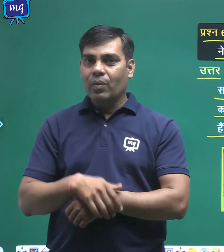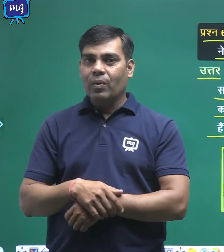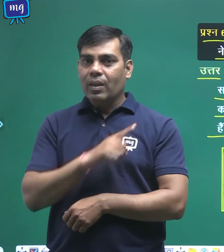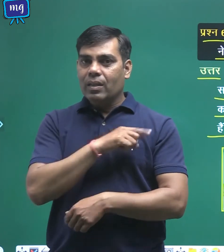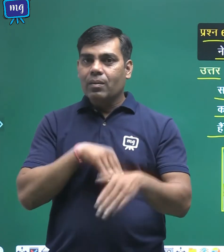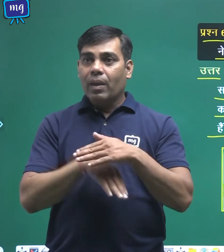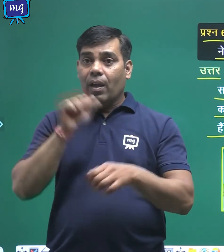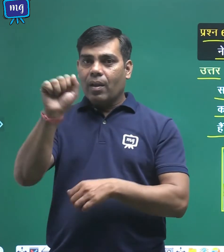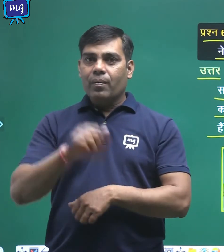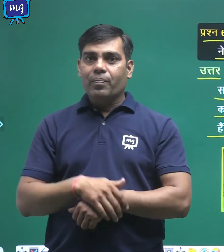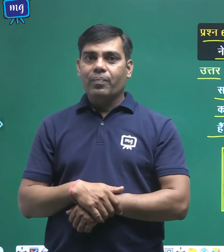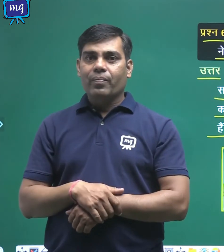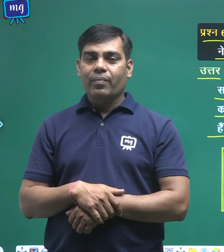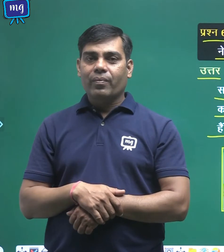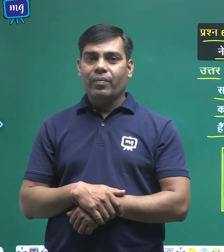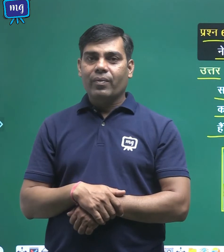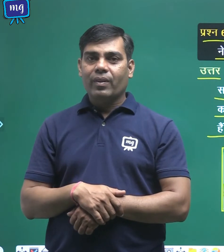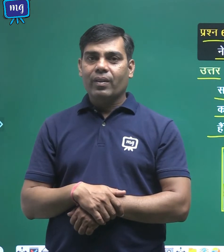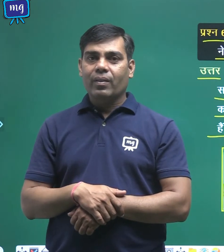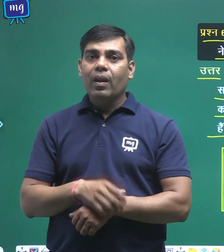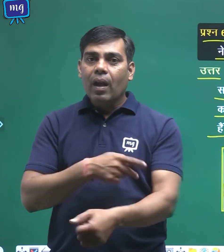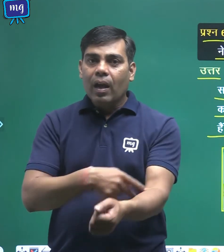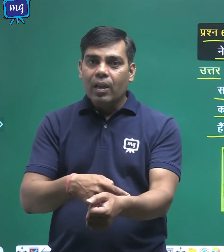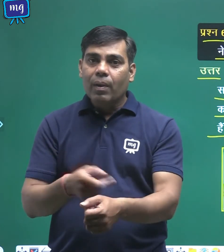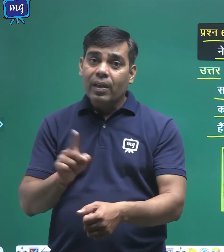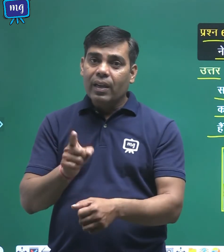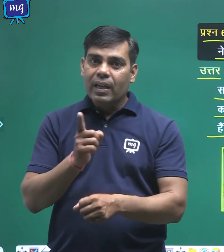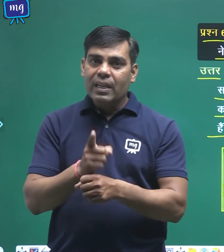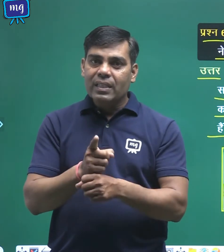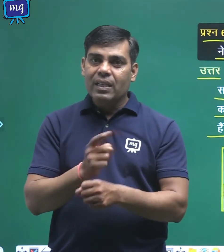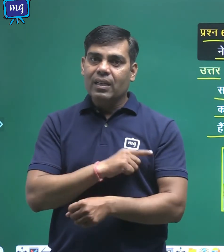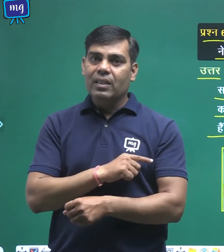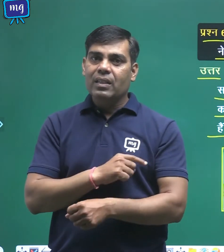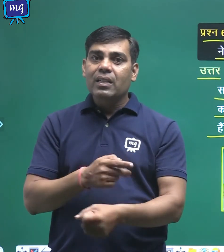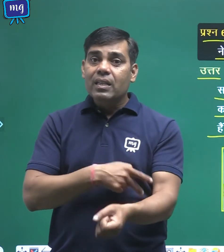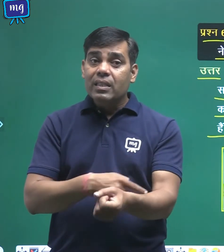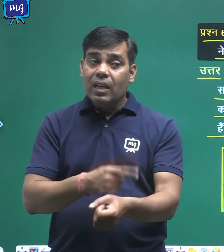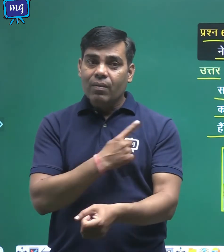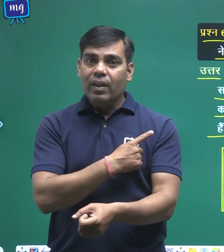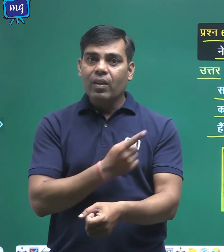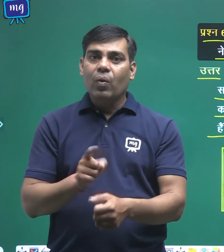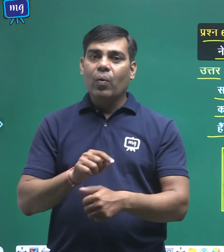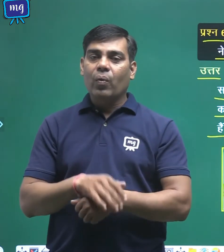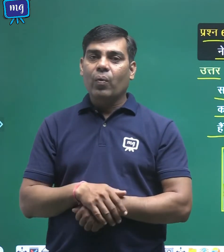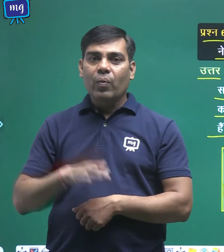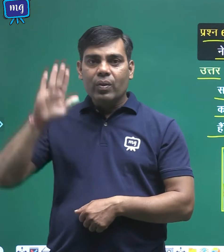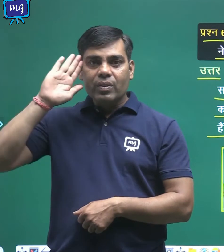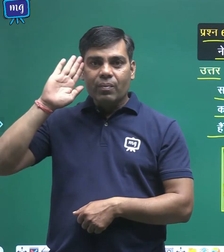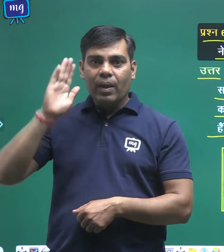इसमें आप कालीबाई के शिक्षक सेगाबाई को